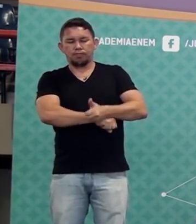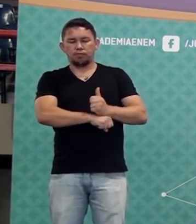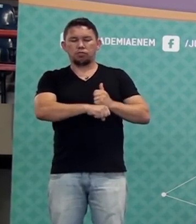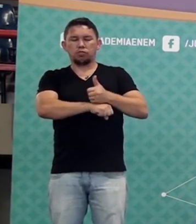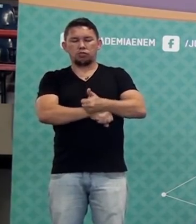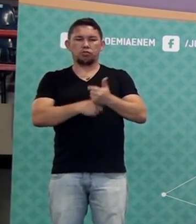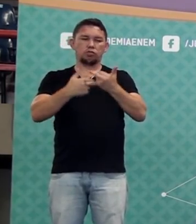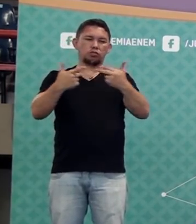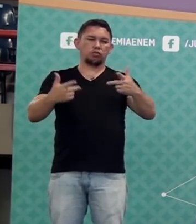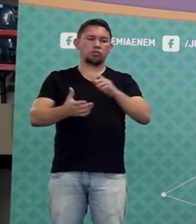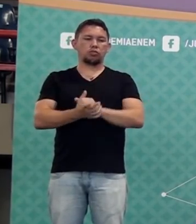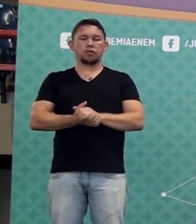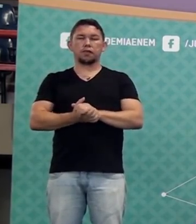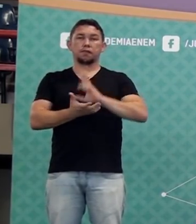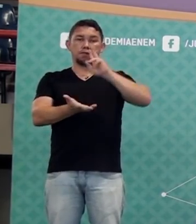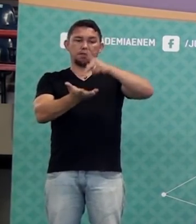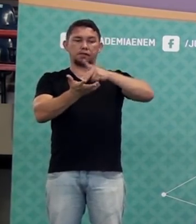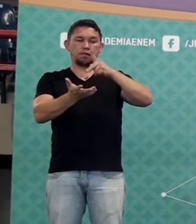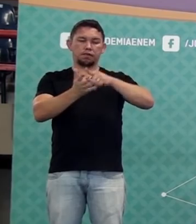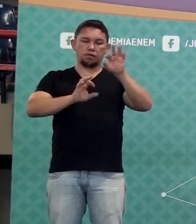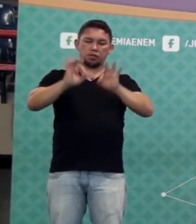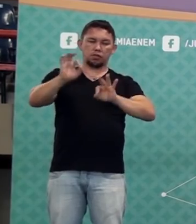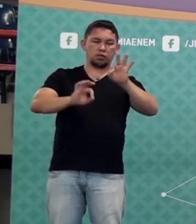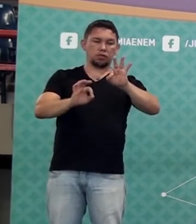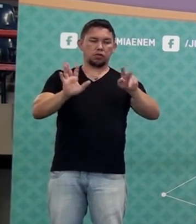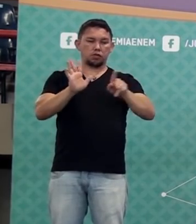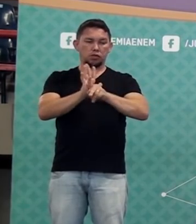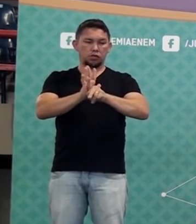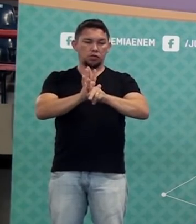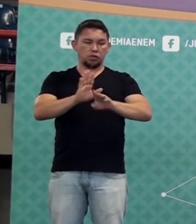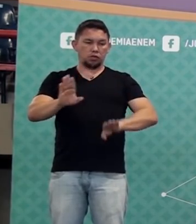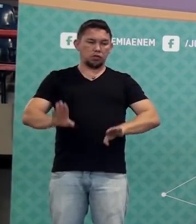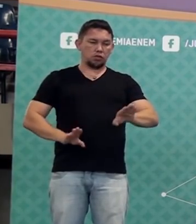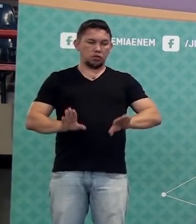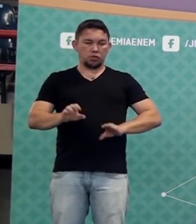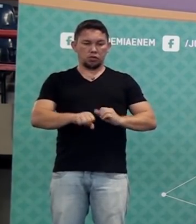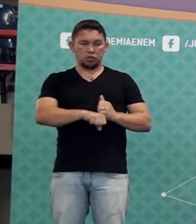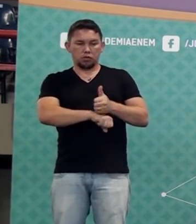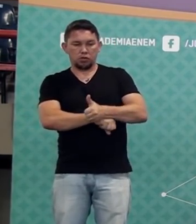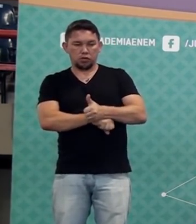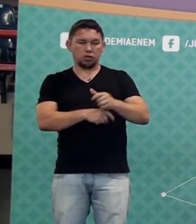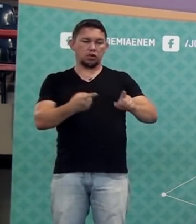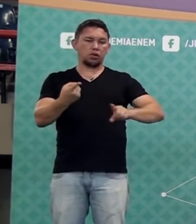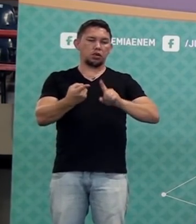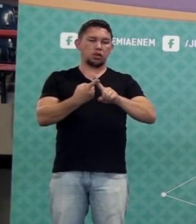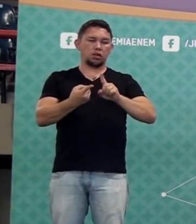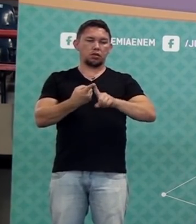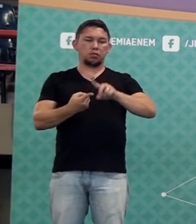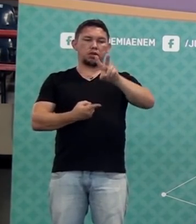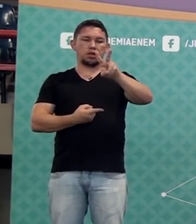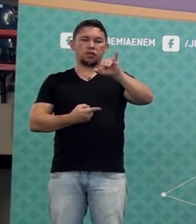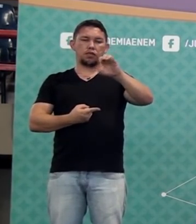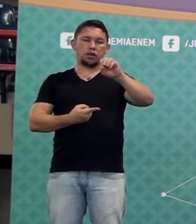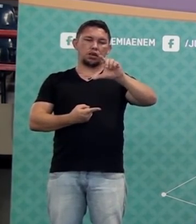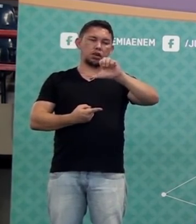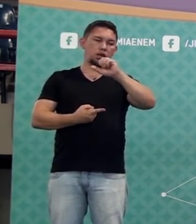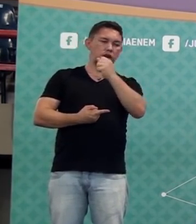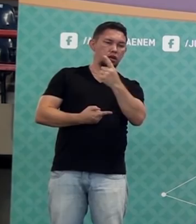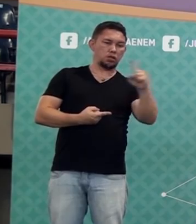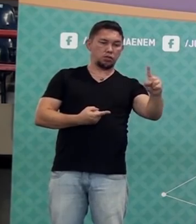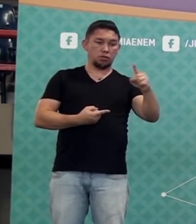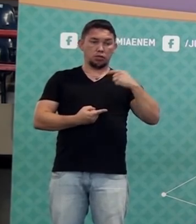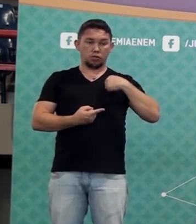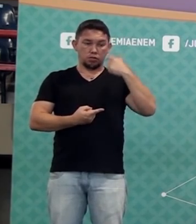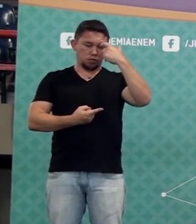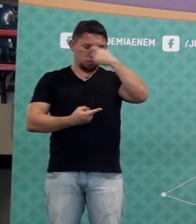grande diferença? Quem trabalhava de fato na estrutura ali feudal? Os servos e os vilões. Qual era a diferença entre um servo e um vilão?